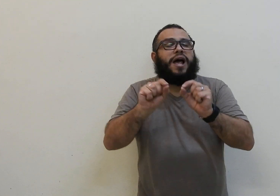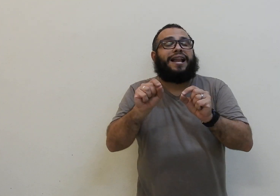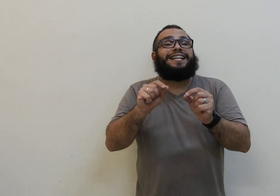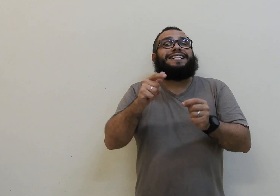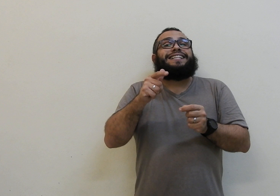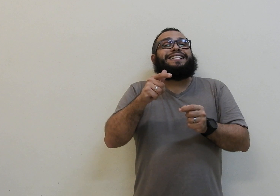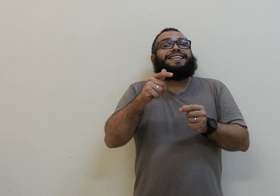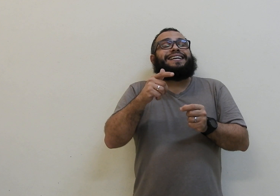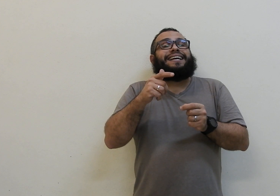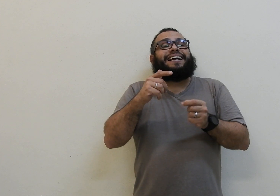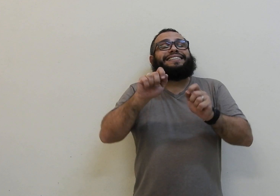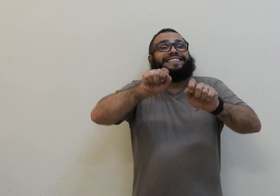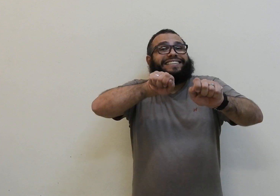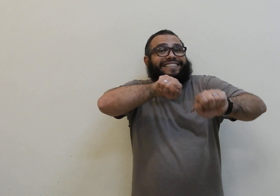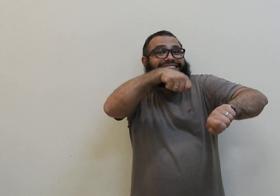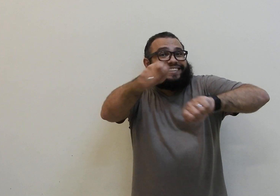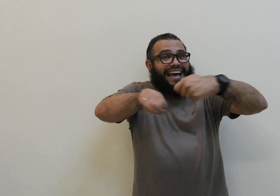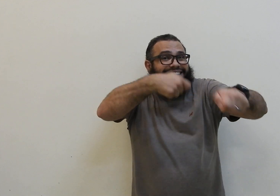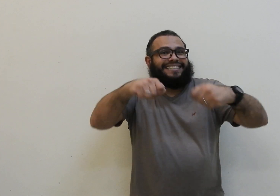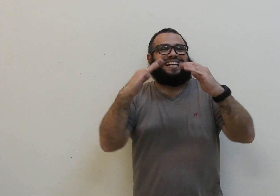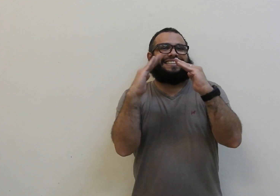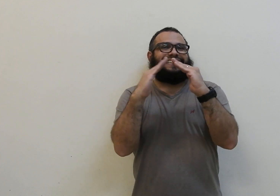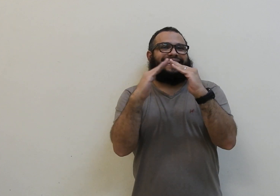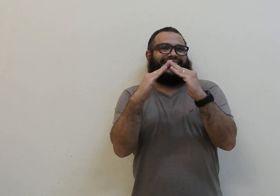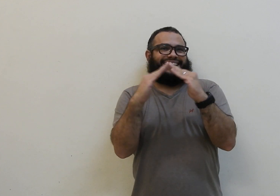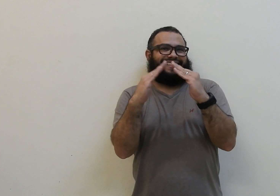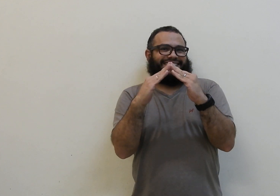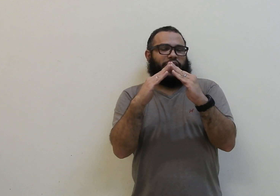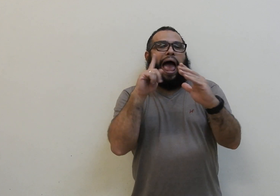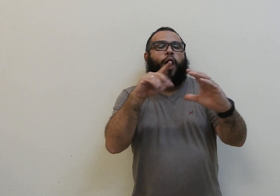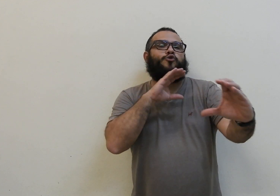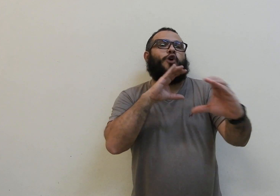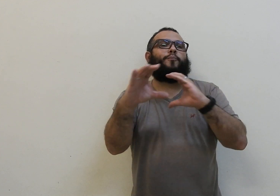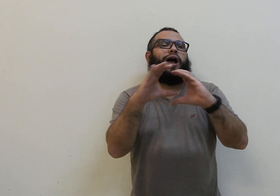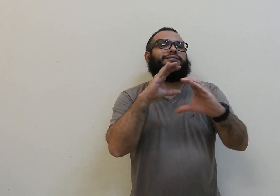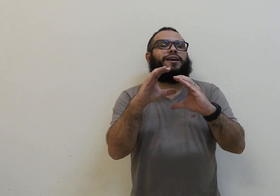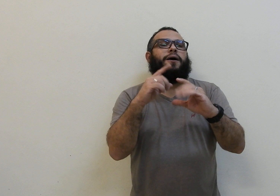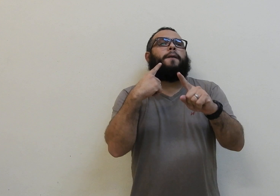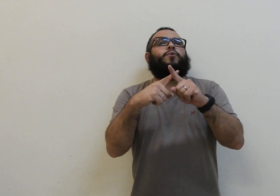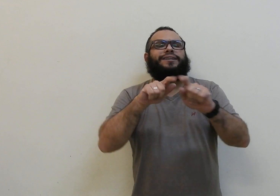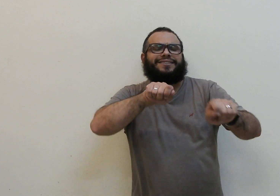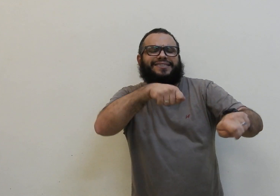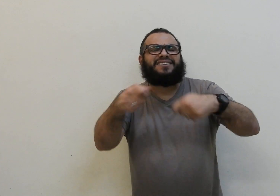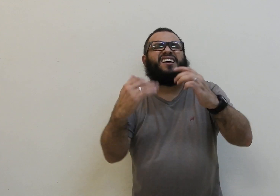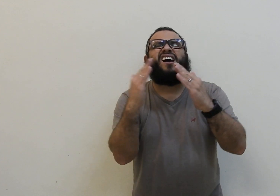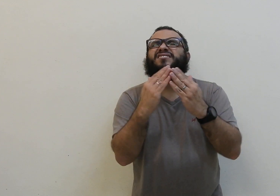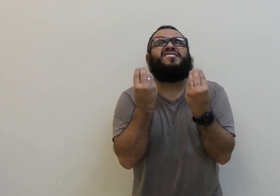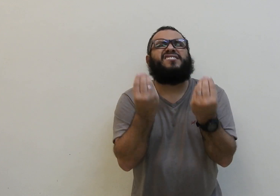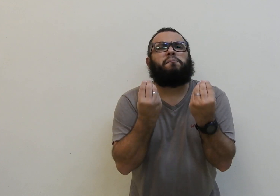surdos, eles se comunicavam com sinais caseiros, né? Era uma maneira